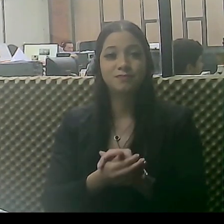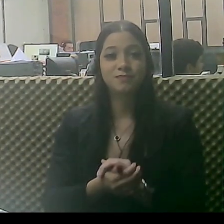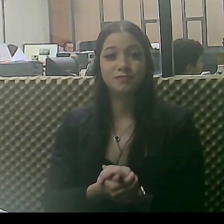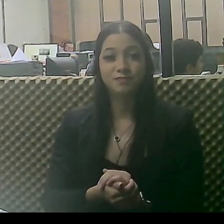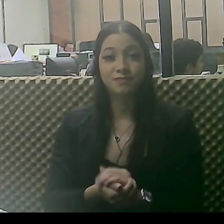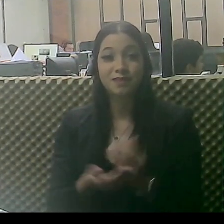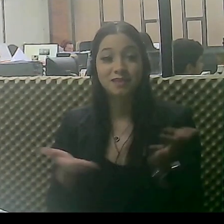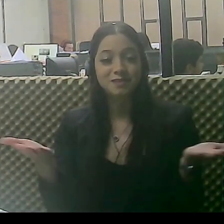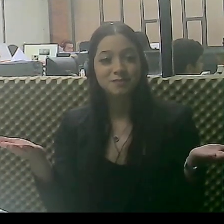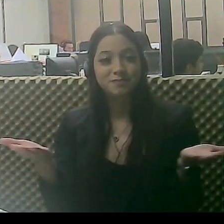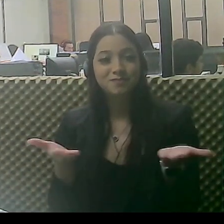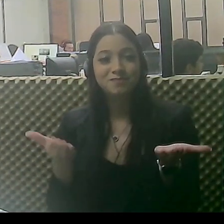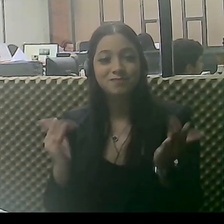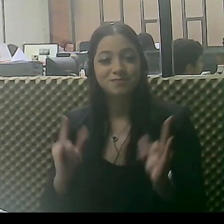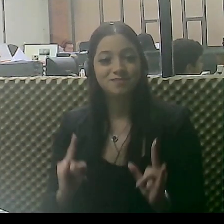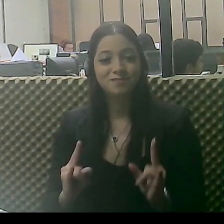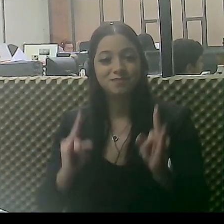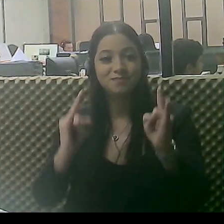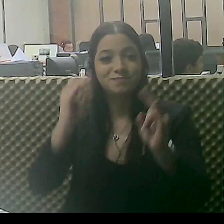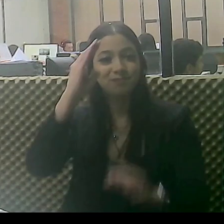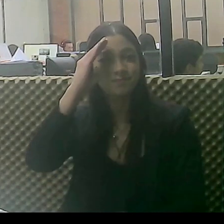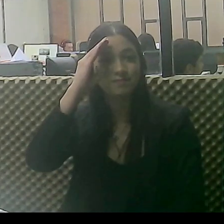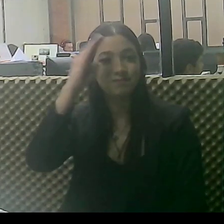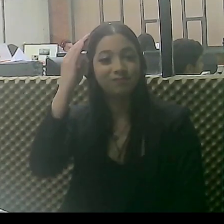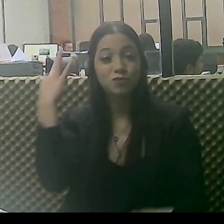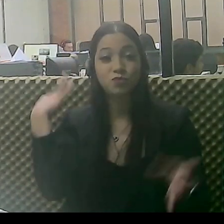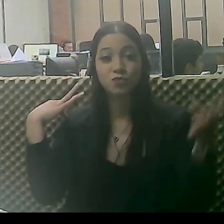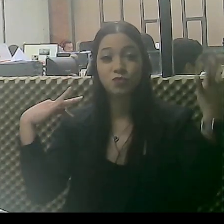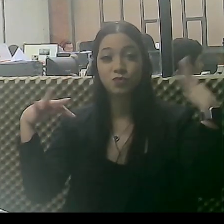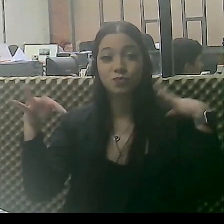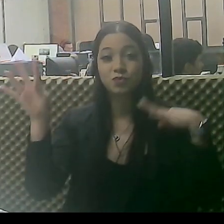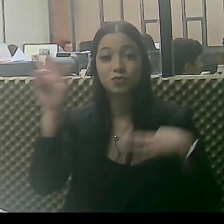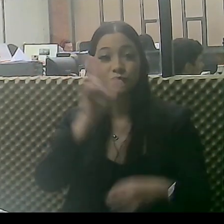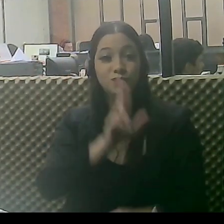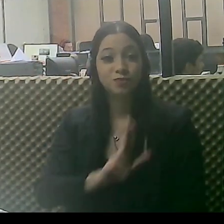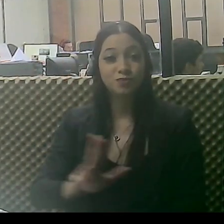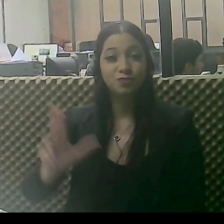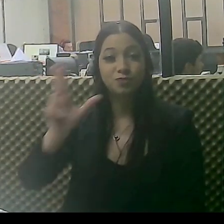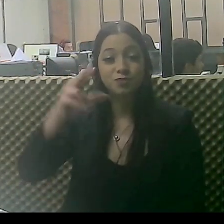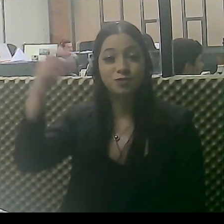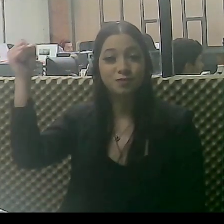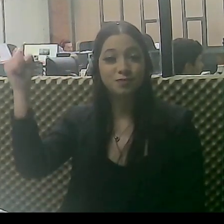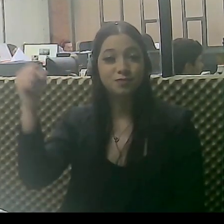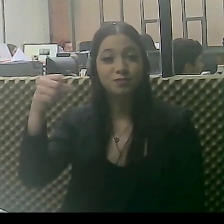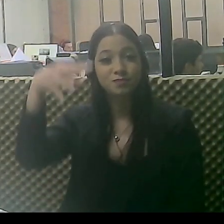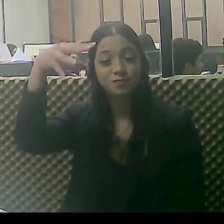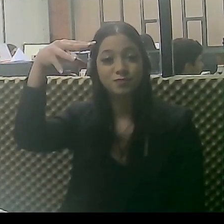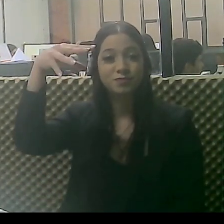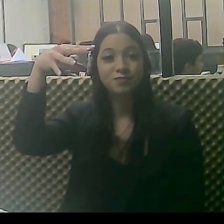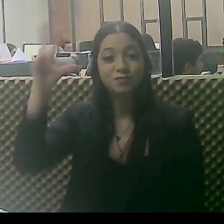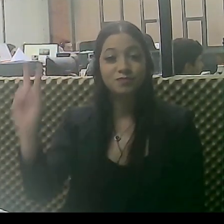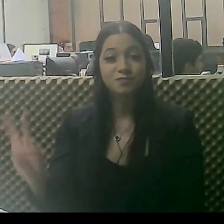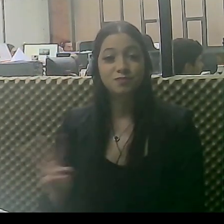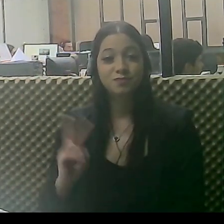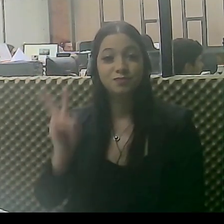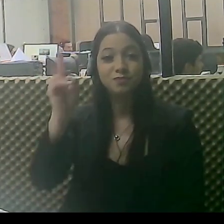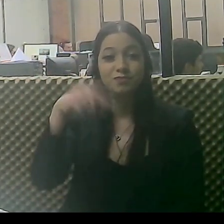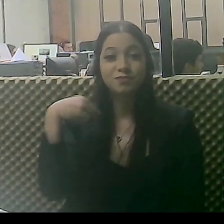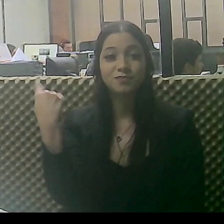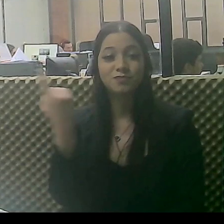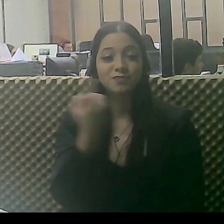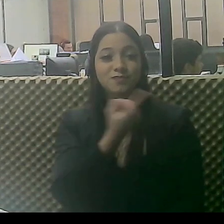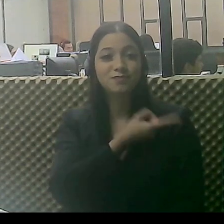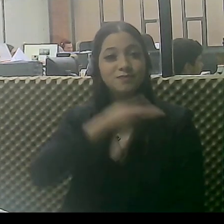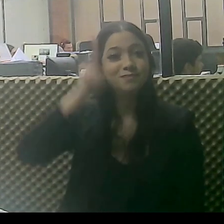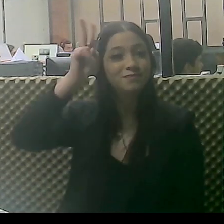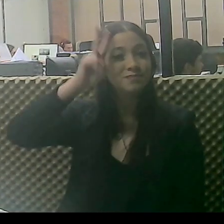E agora os principais prédios e pontos turísticos de Uberlândia estão iluminados, valorizando nossa